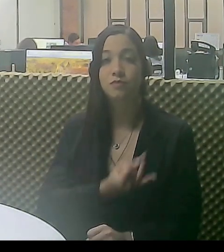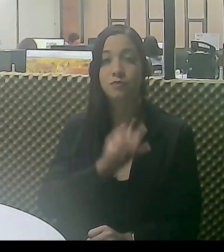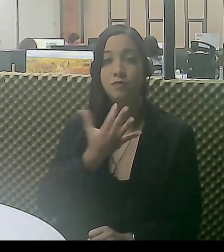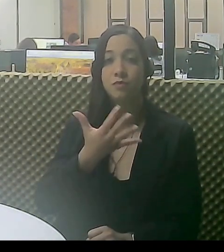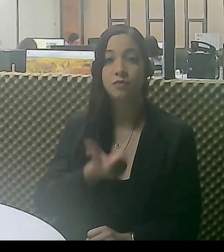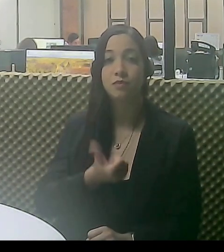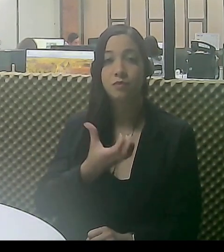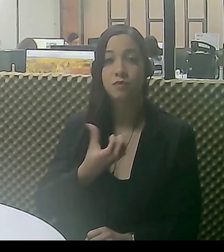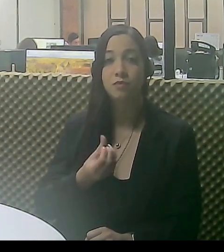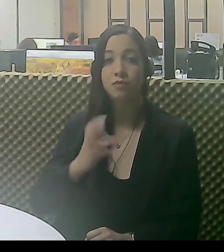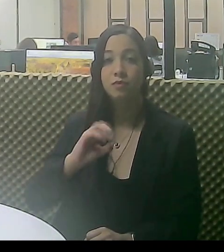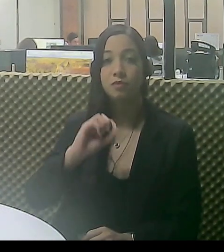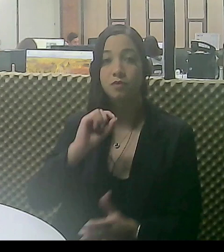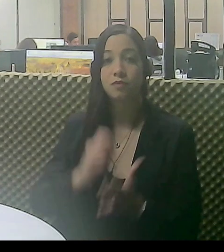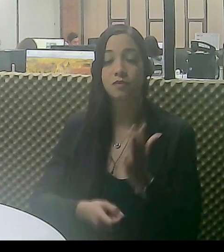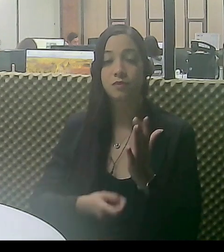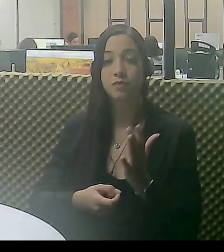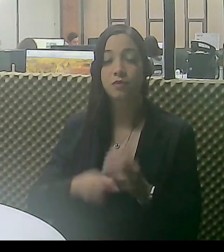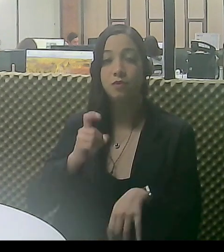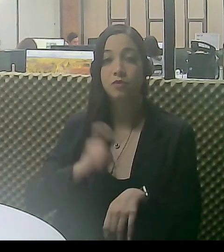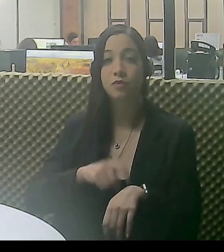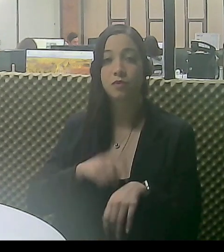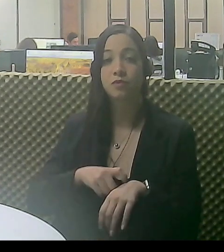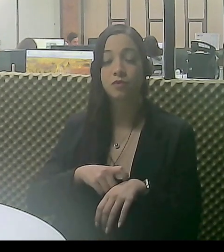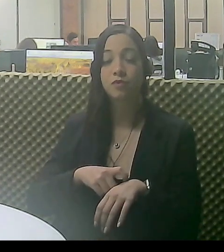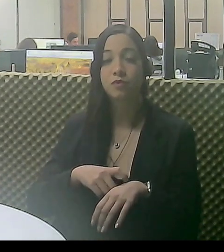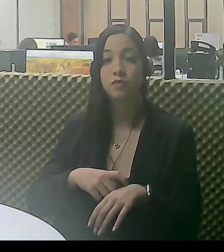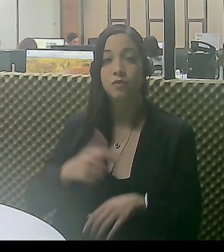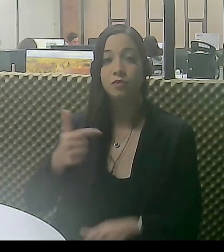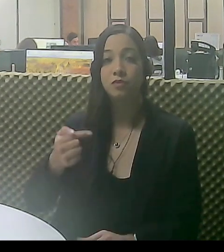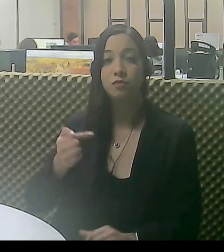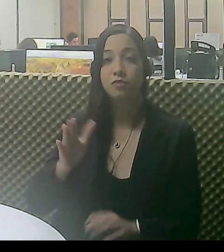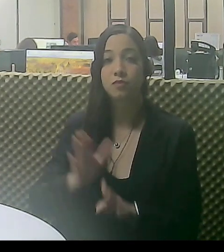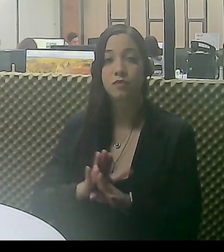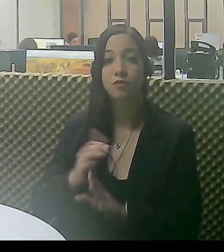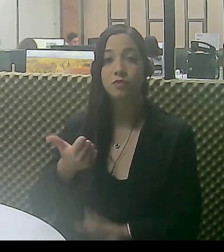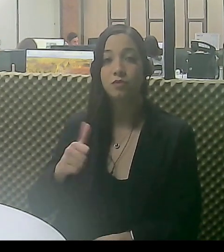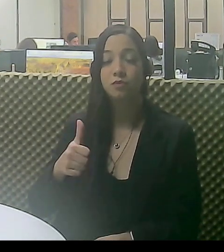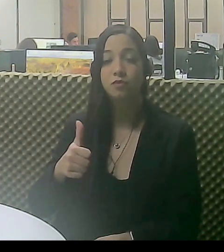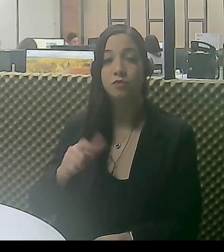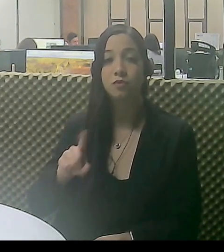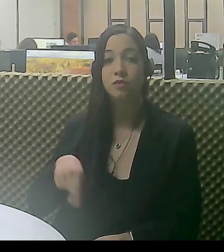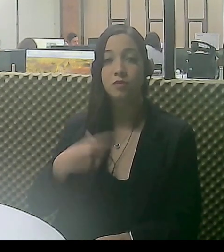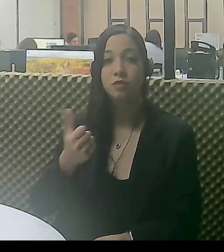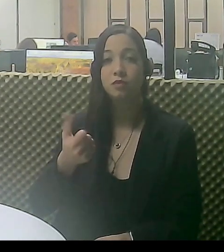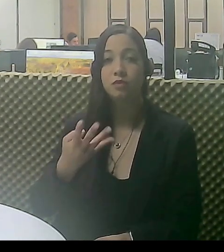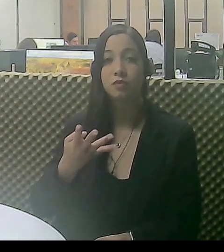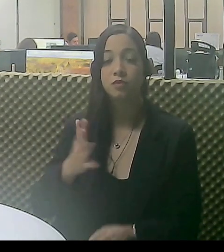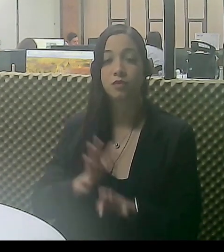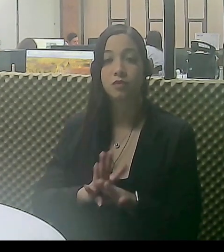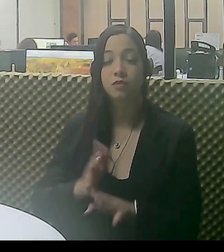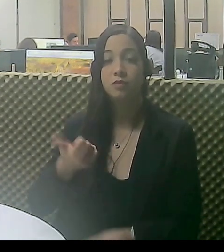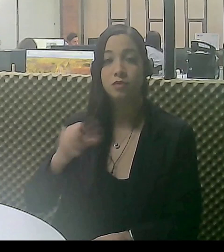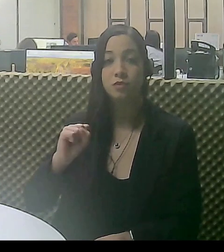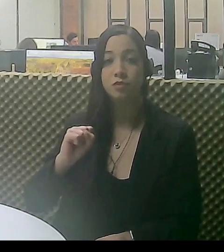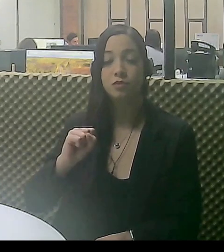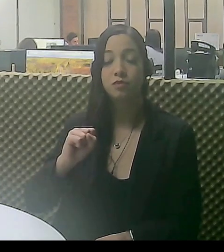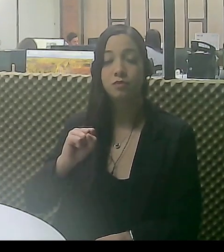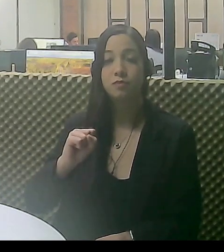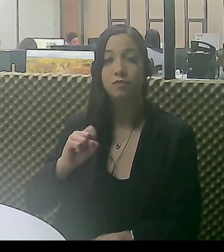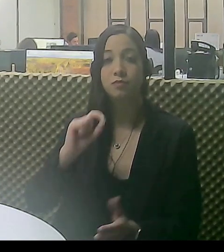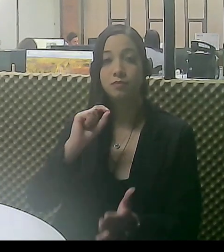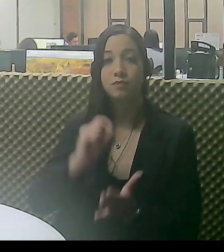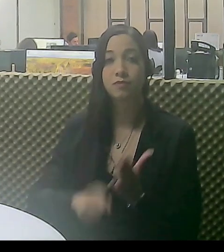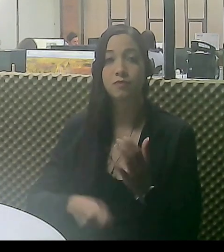160 inscritos. O horário de inscrição vai das 7 às 11 e das 14 às 18 horas. Para